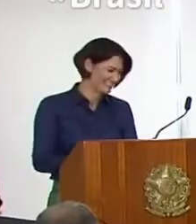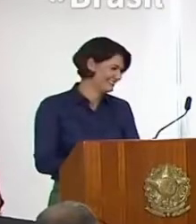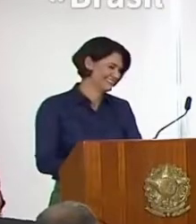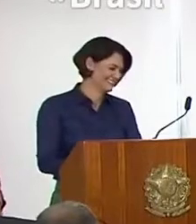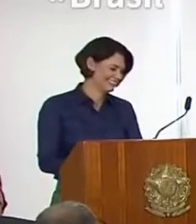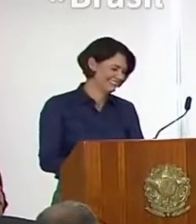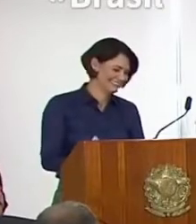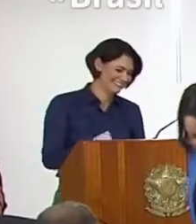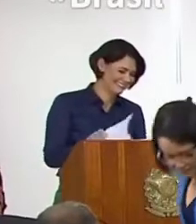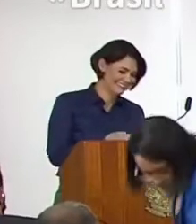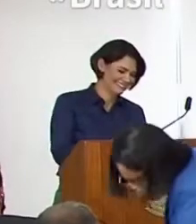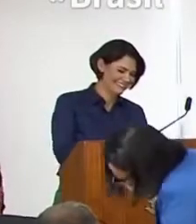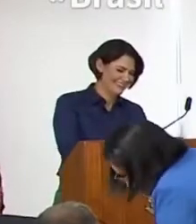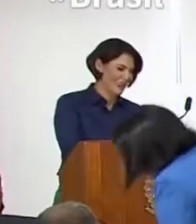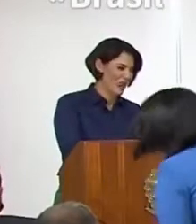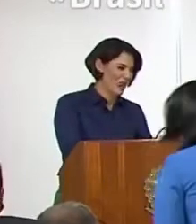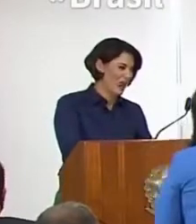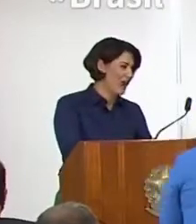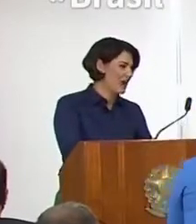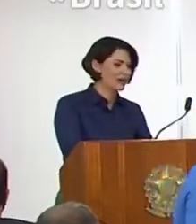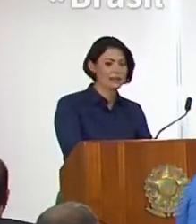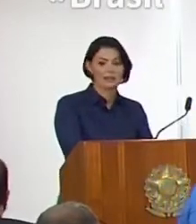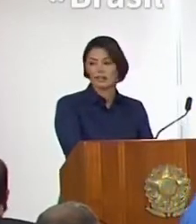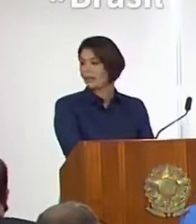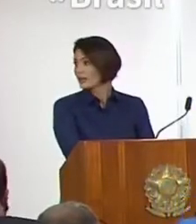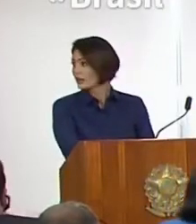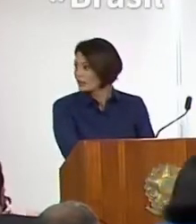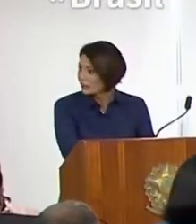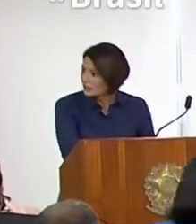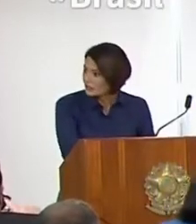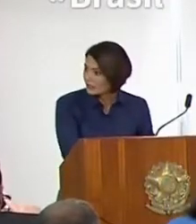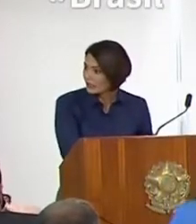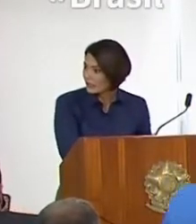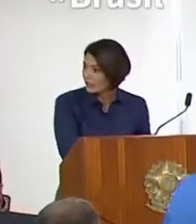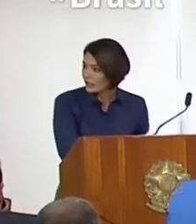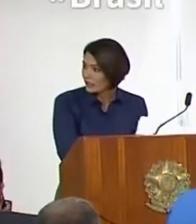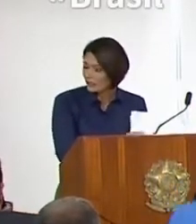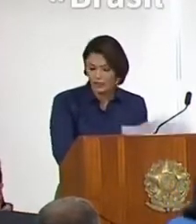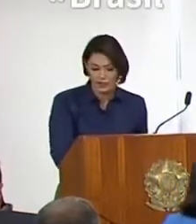Assistiremos agora a vídeo alusivo ao Dia Nacional dos Surdos.